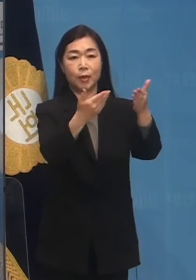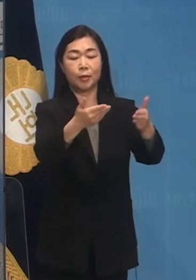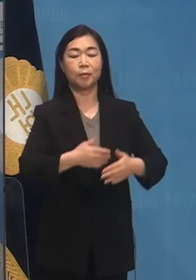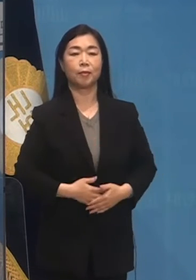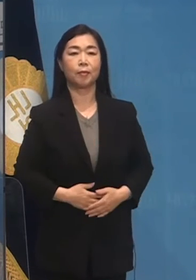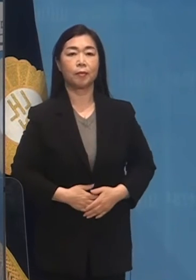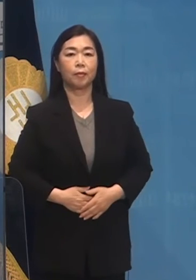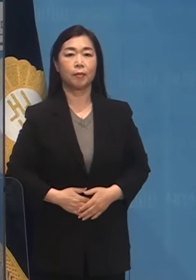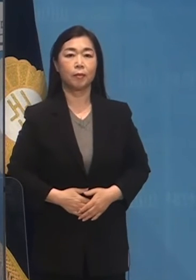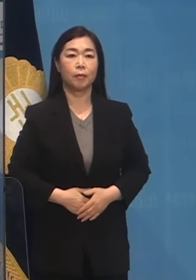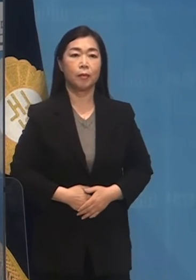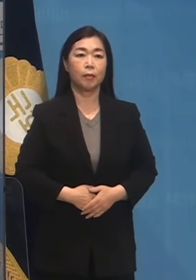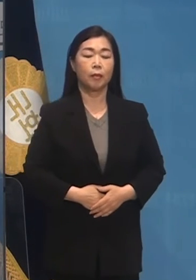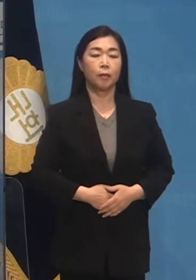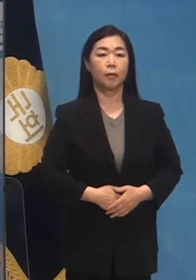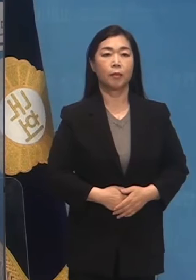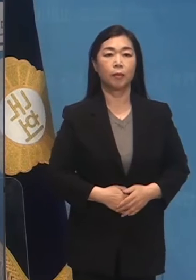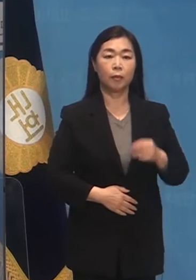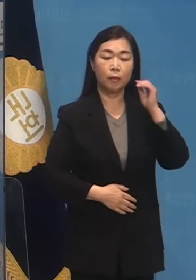하겠습니다.